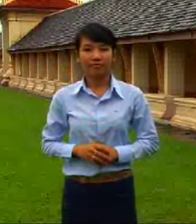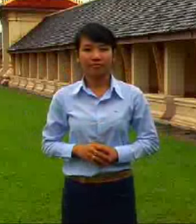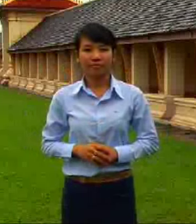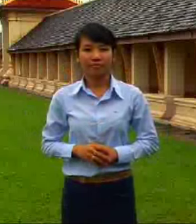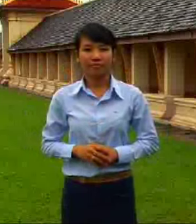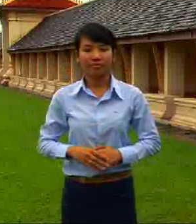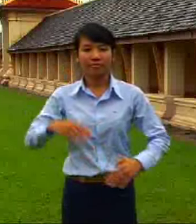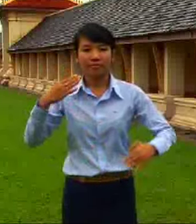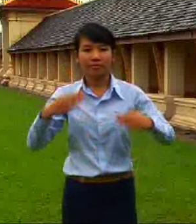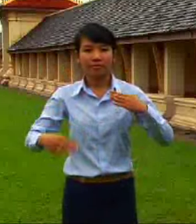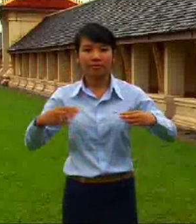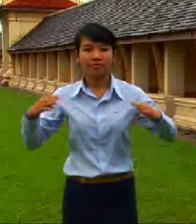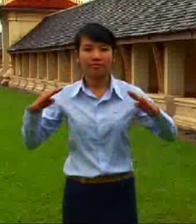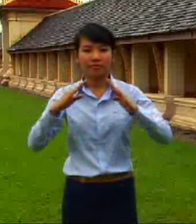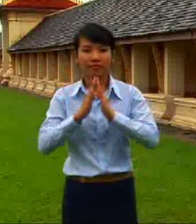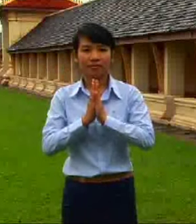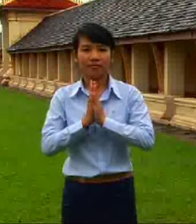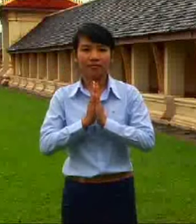บุญออกพรรษา